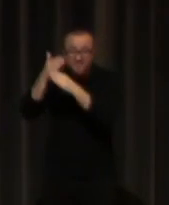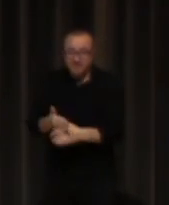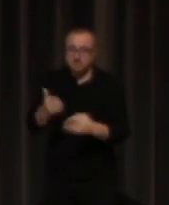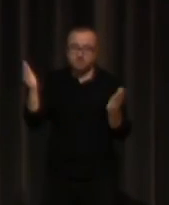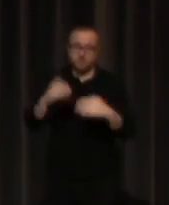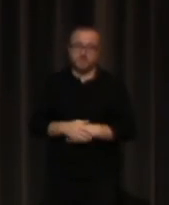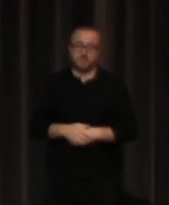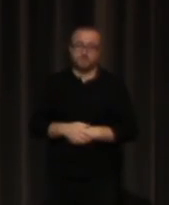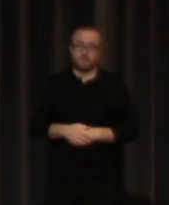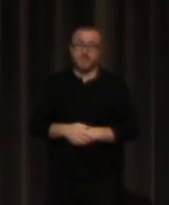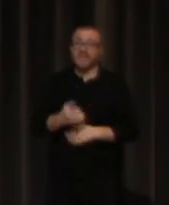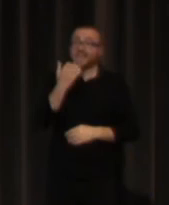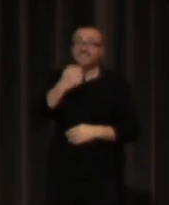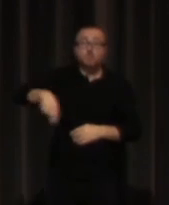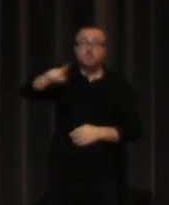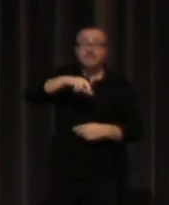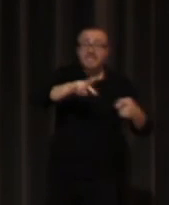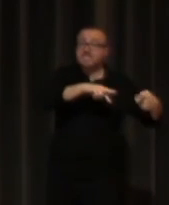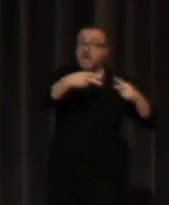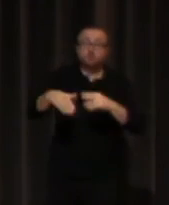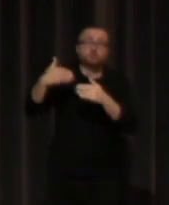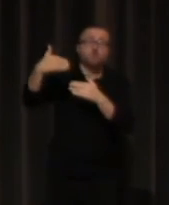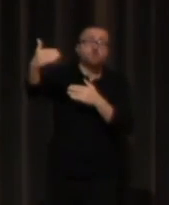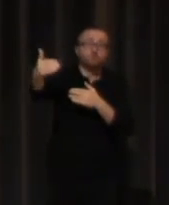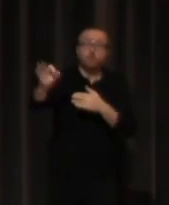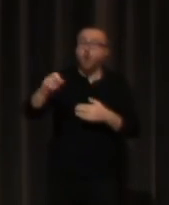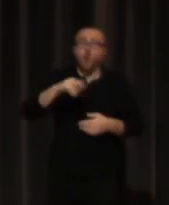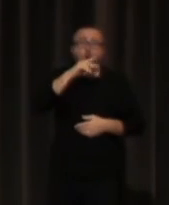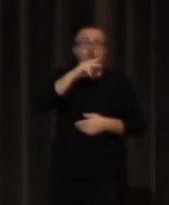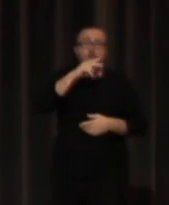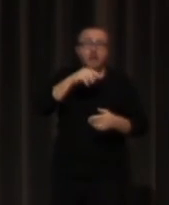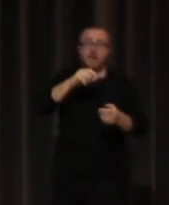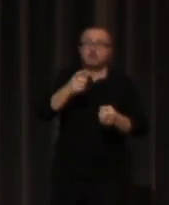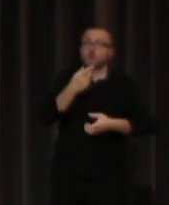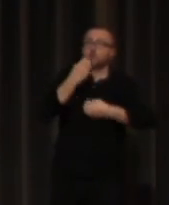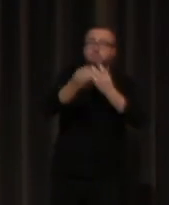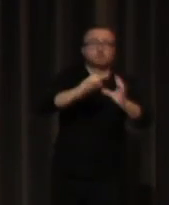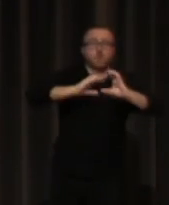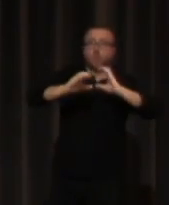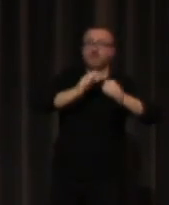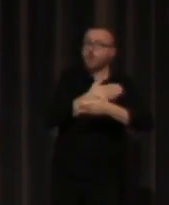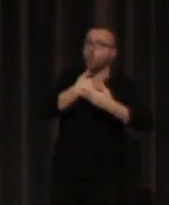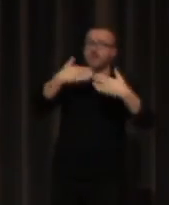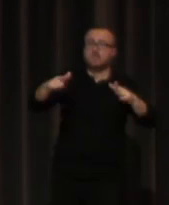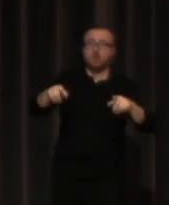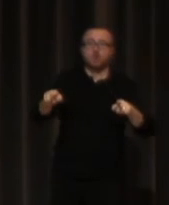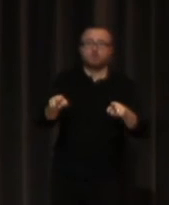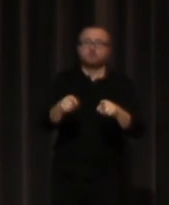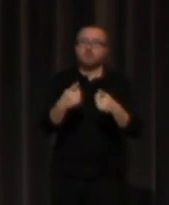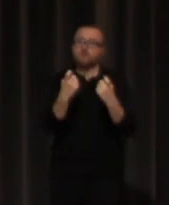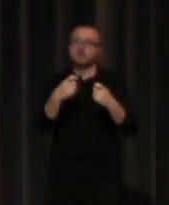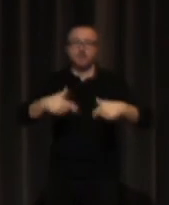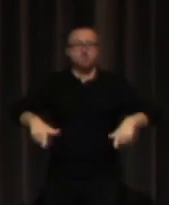ser invisible. No només un traductor, un parlant no pot ser invisible. I aquí ve la segona noció, és